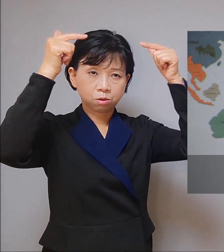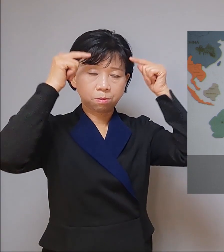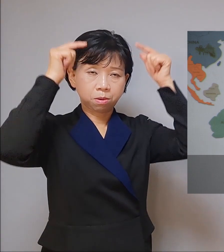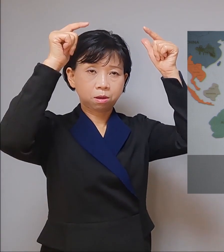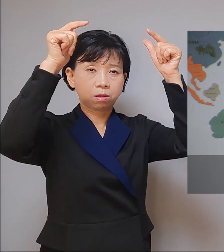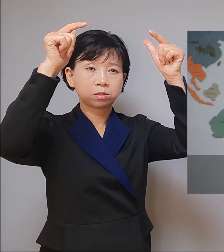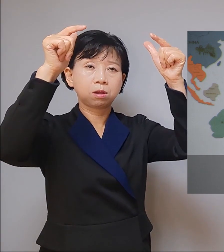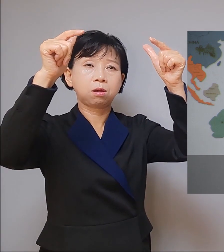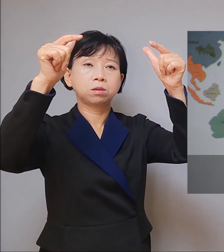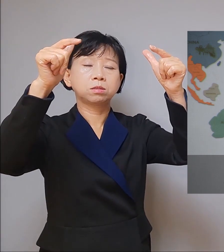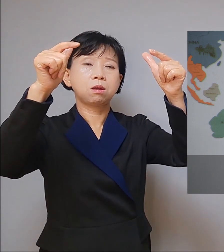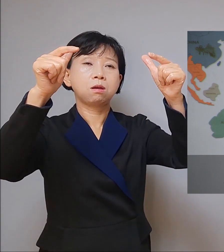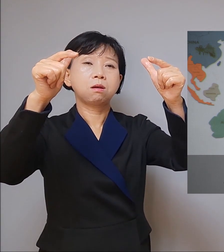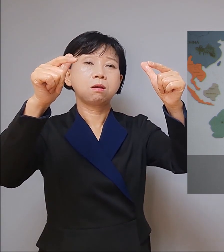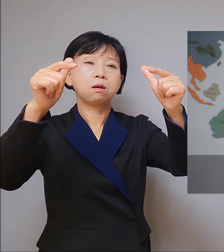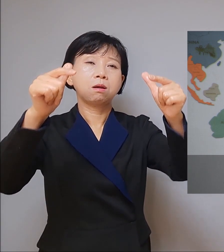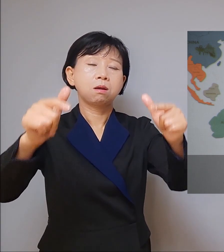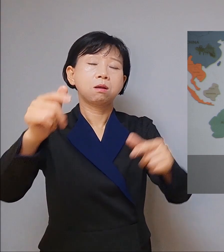멸류관